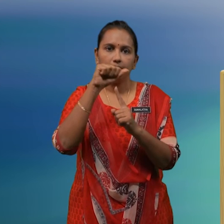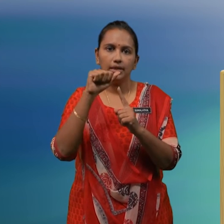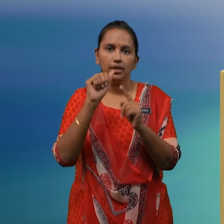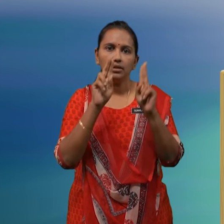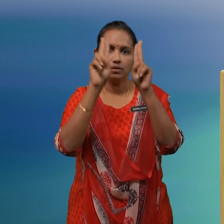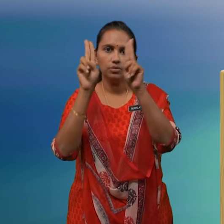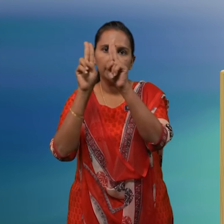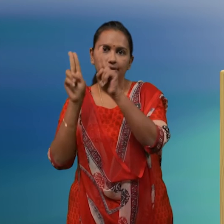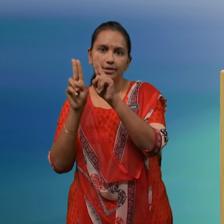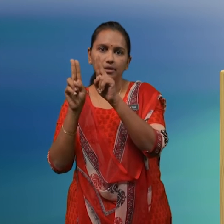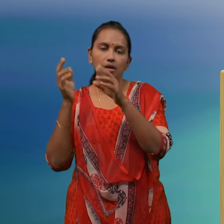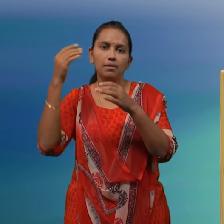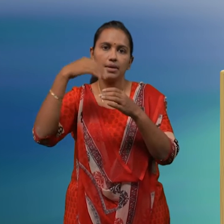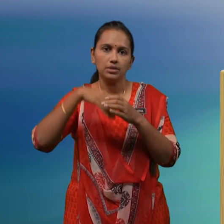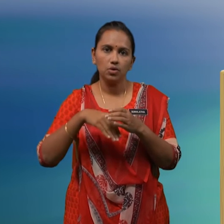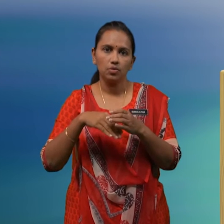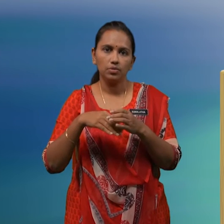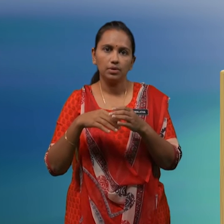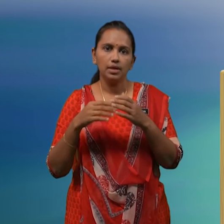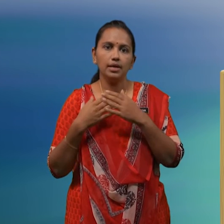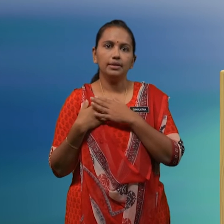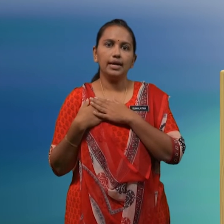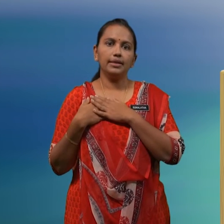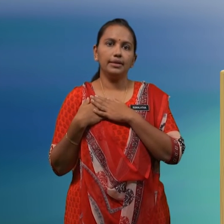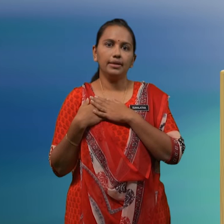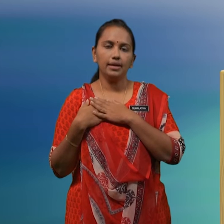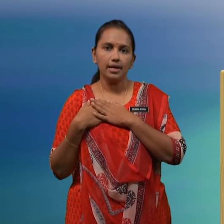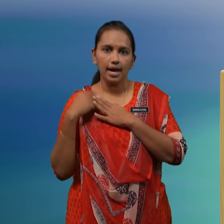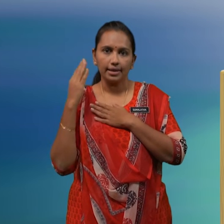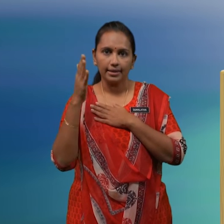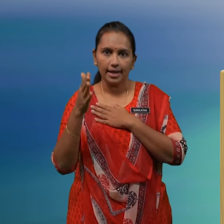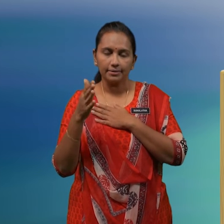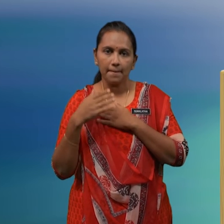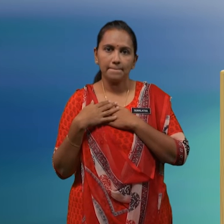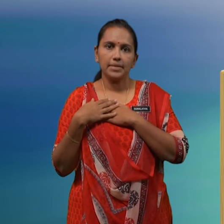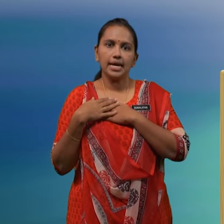Apabila udara masuk, dada akan menaik.